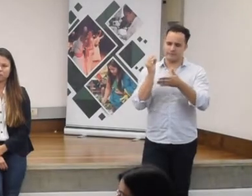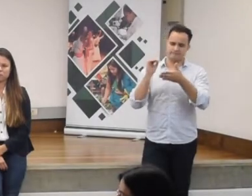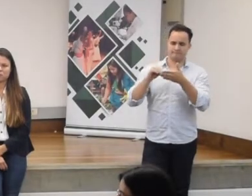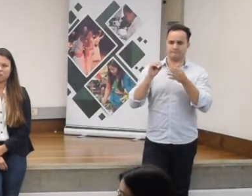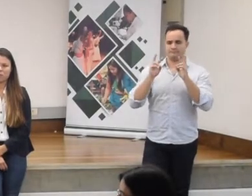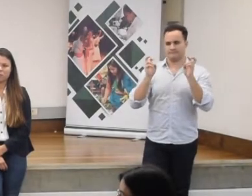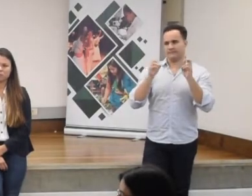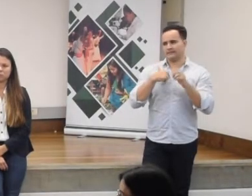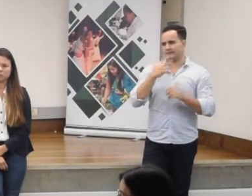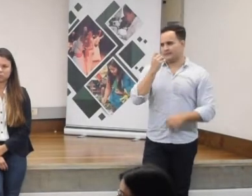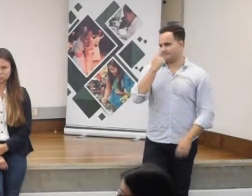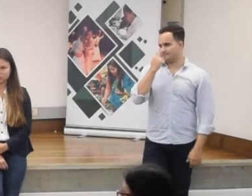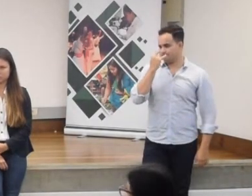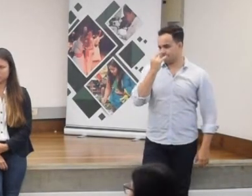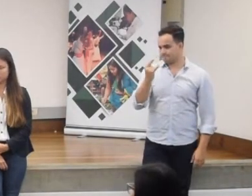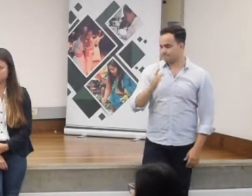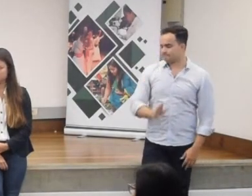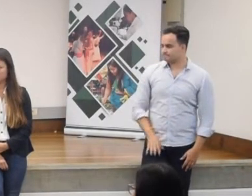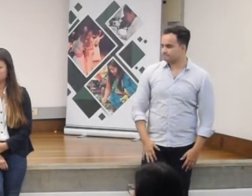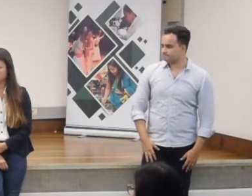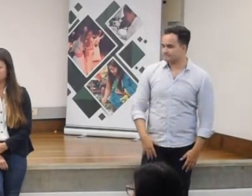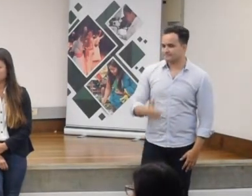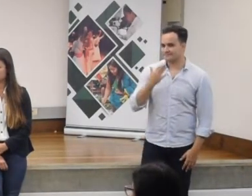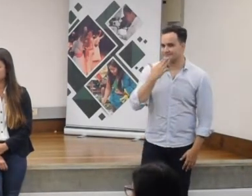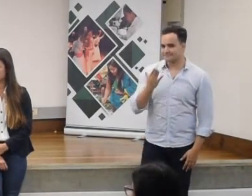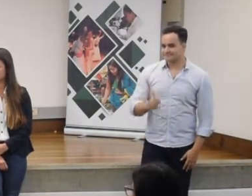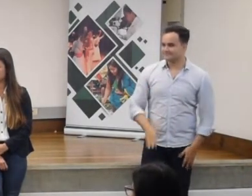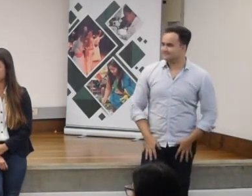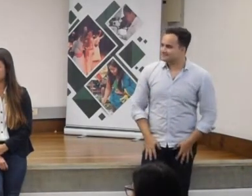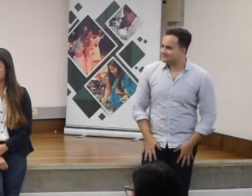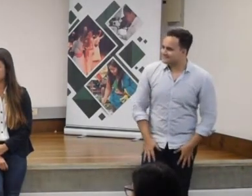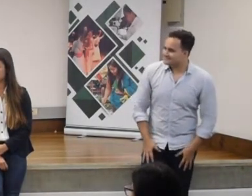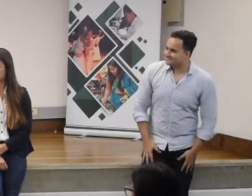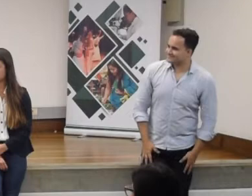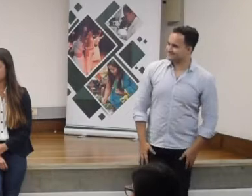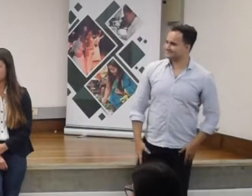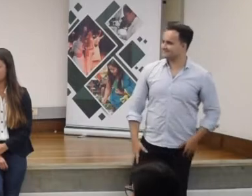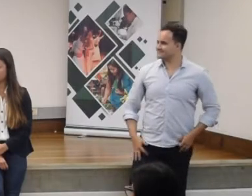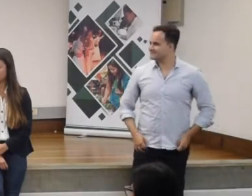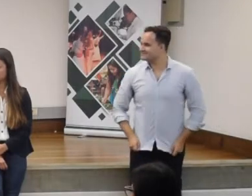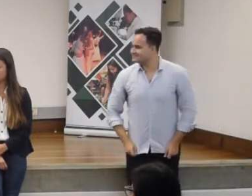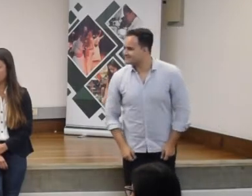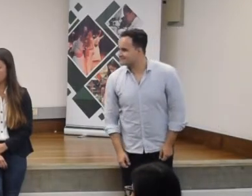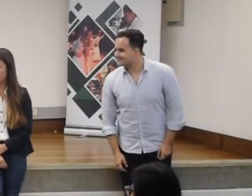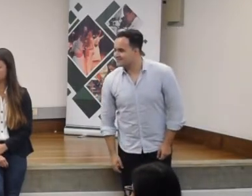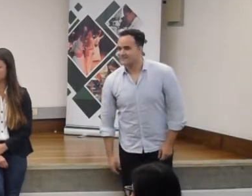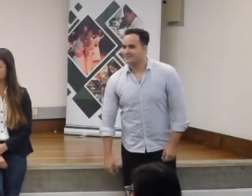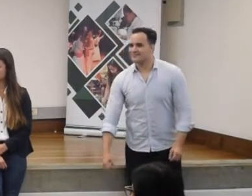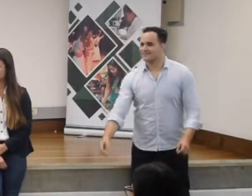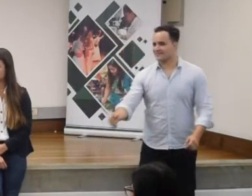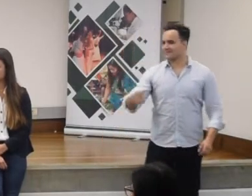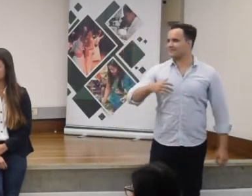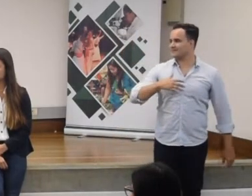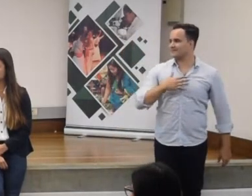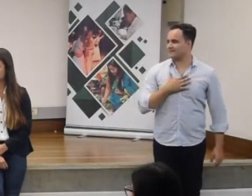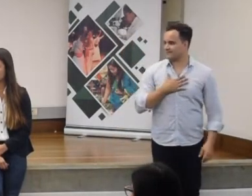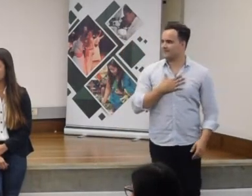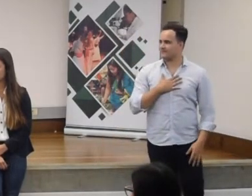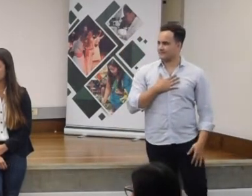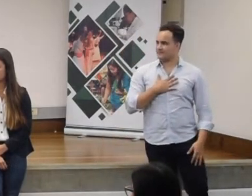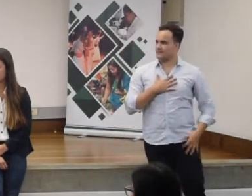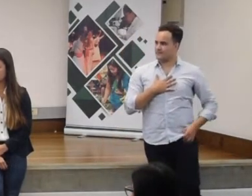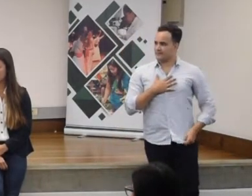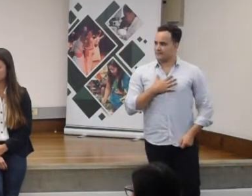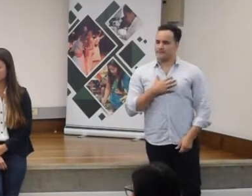ruta. Gracias. el asunto es que vuelvo con las precisiones